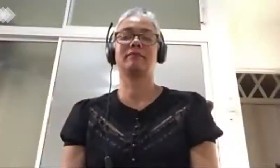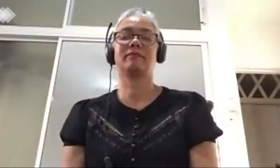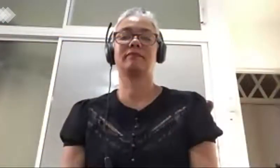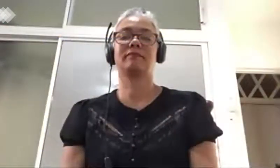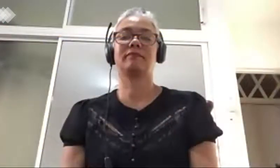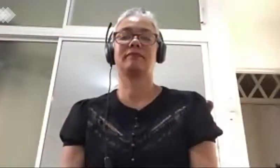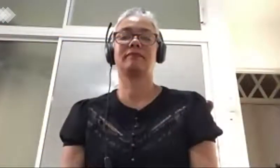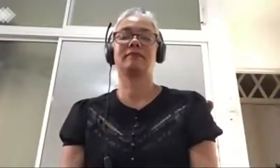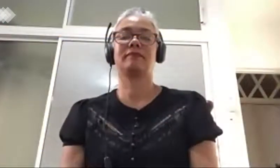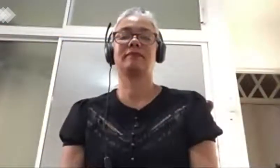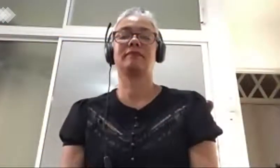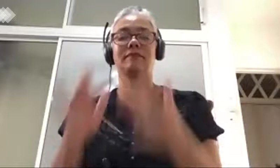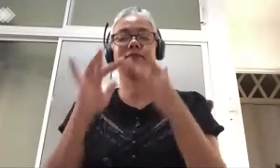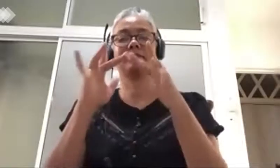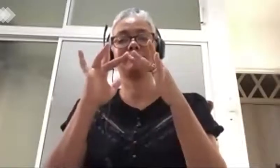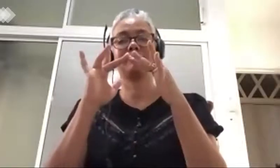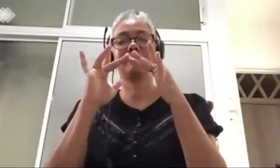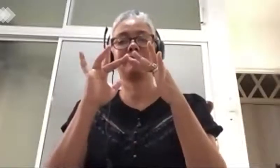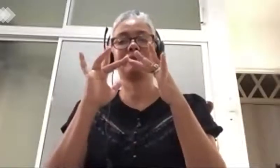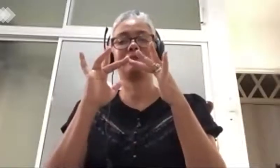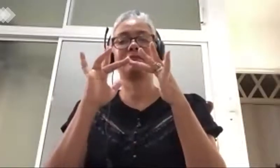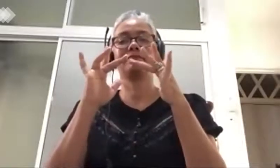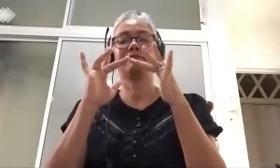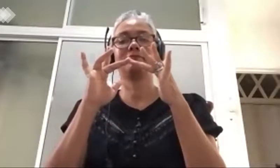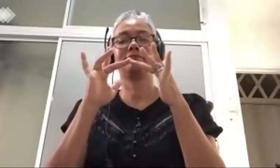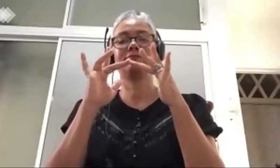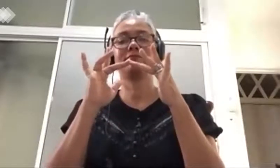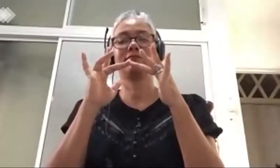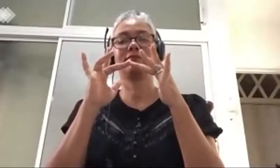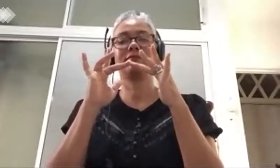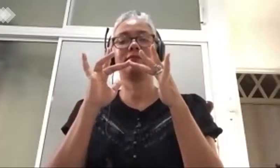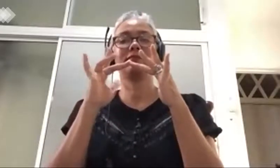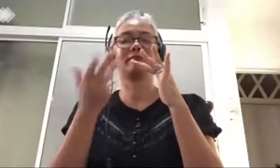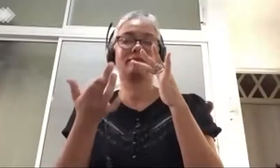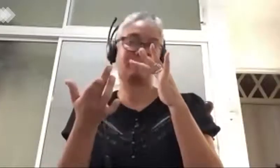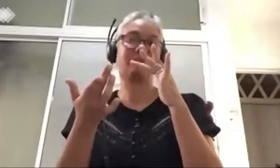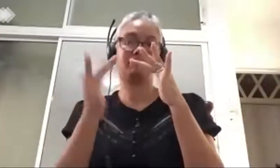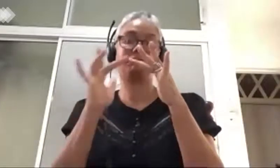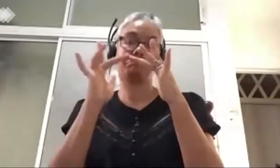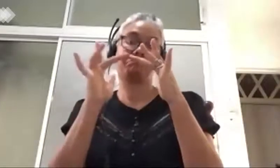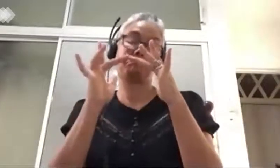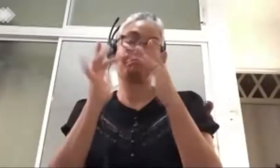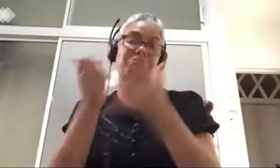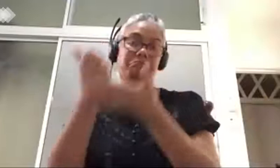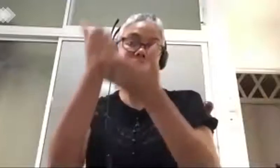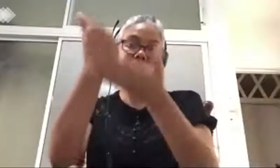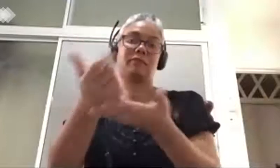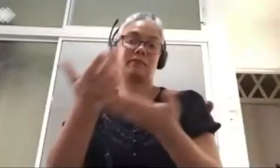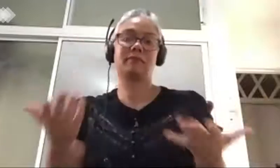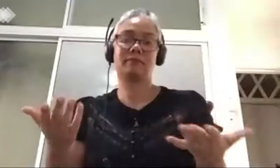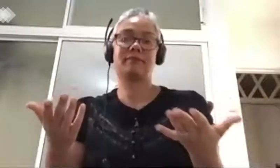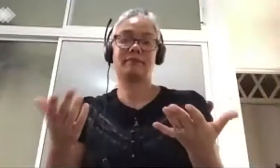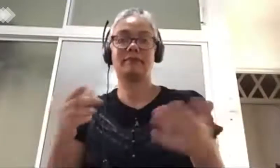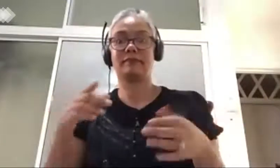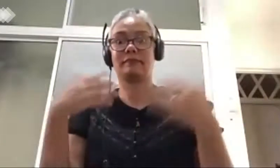Decía que la tecnología nos permite muchas cosas. Por ejemplo, acá tenemos